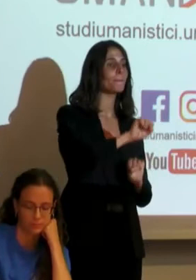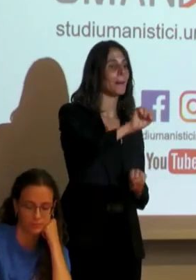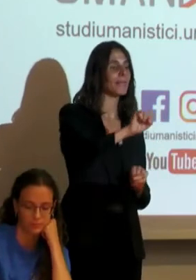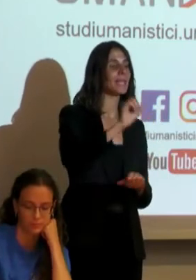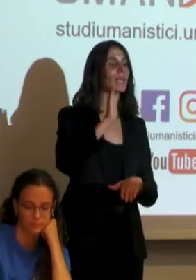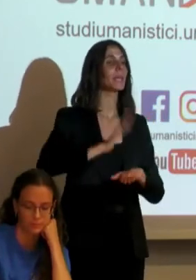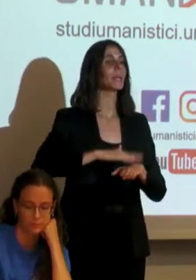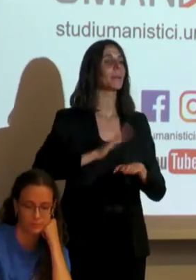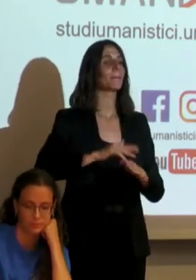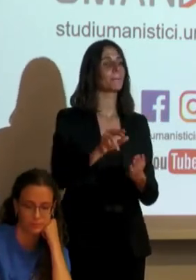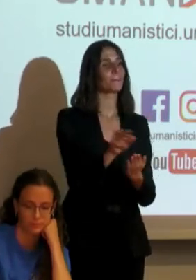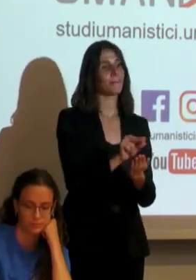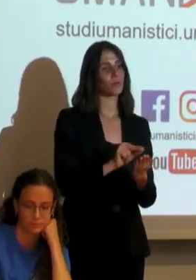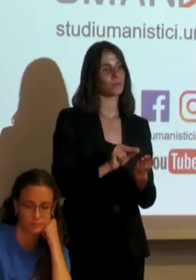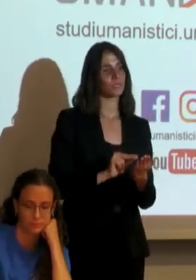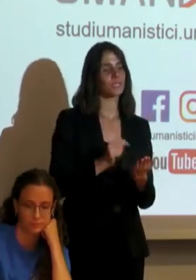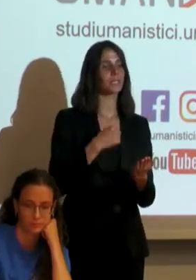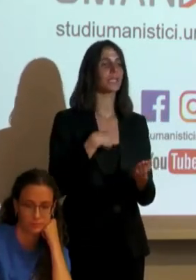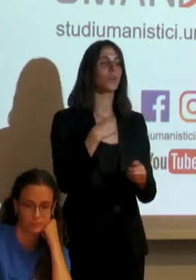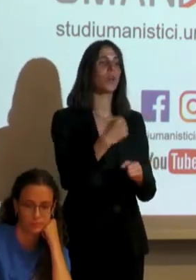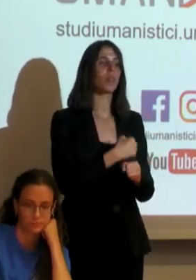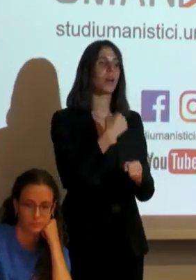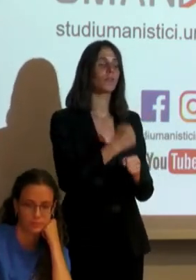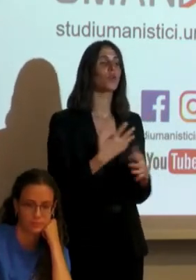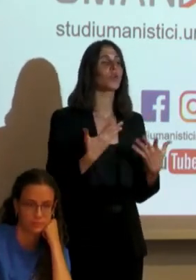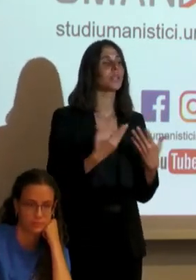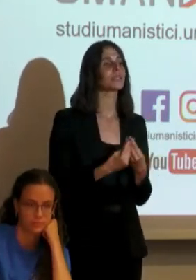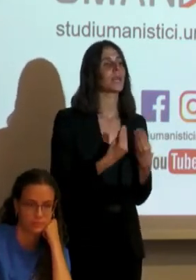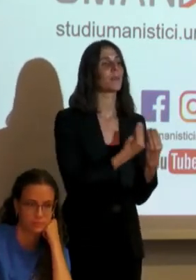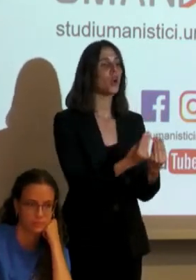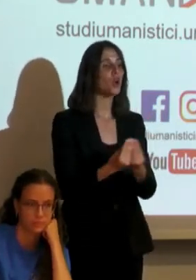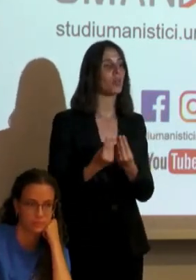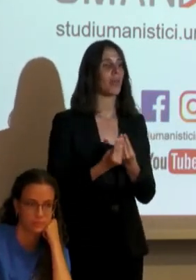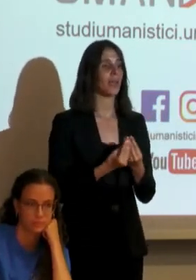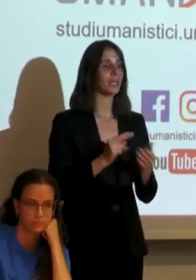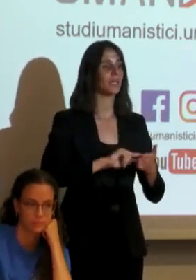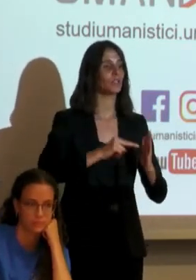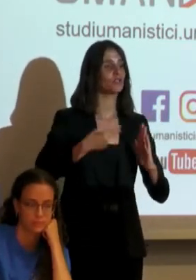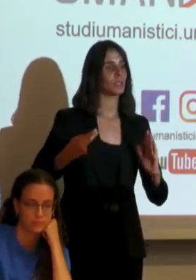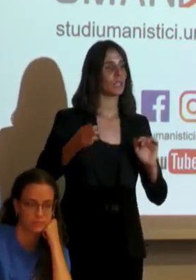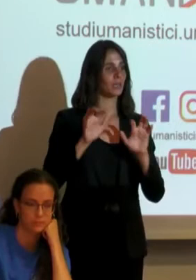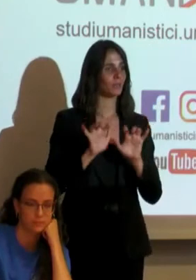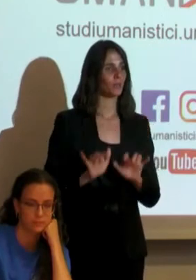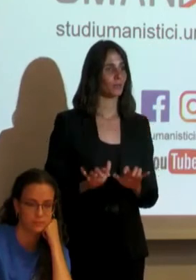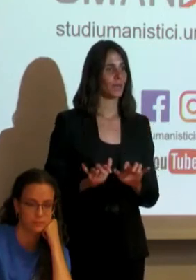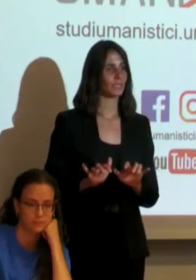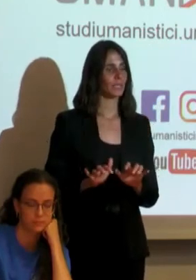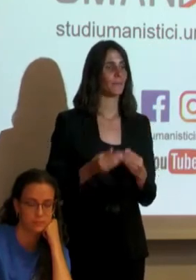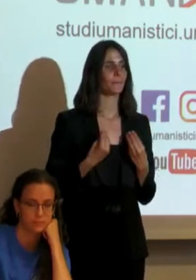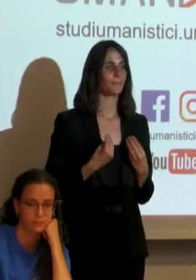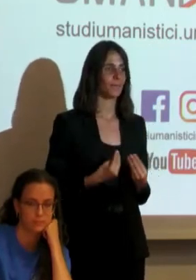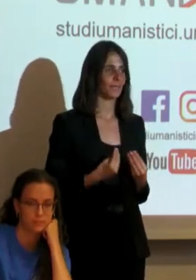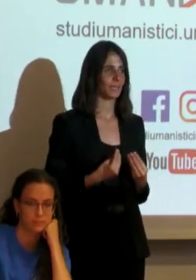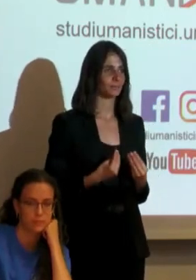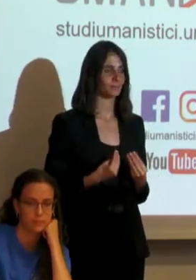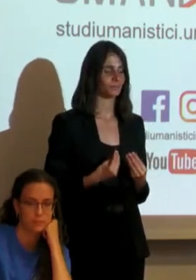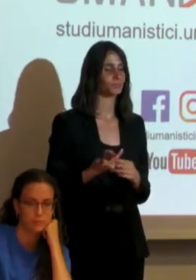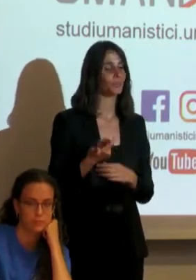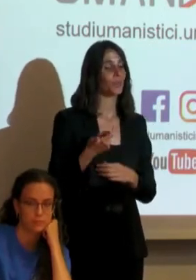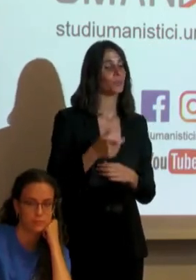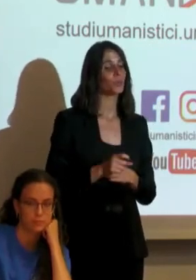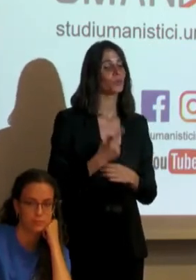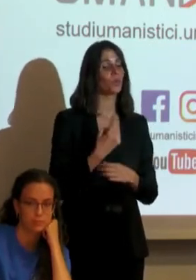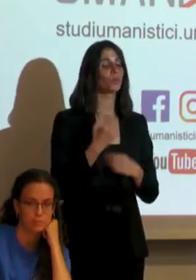anno lavorando a stretto contatto con i miei colleghi di ingegneria, di ingegneria informatica, perché una delle attività